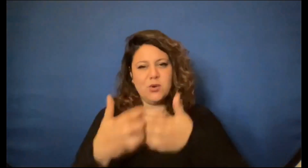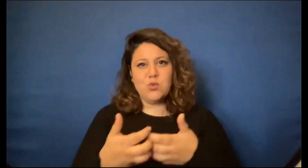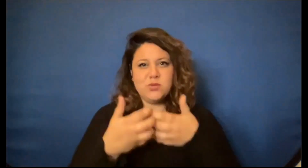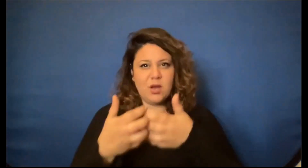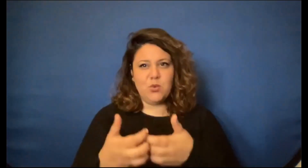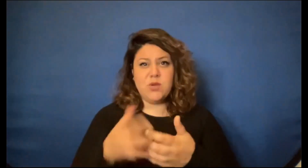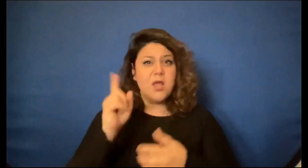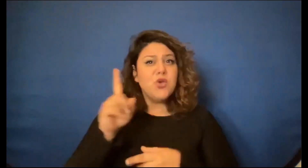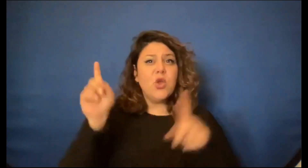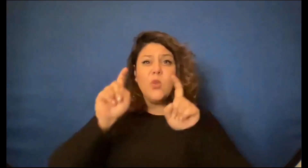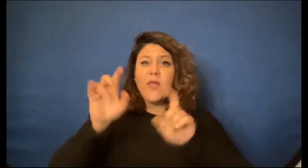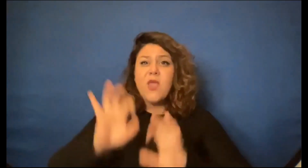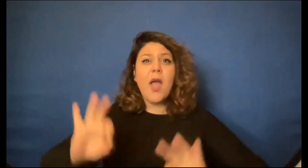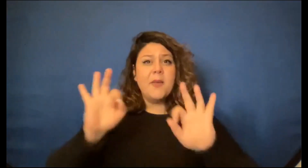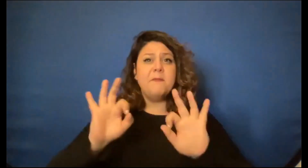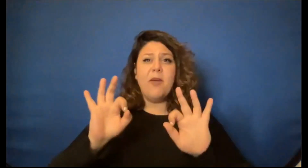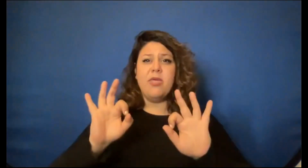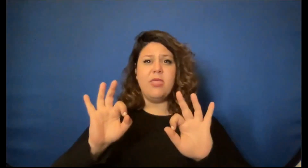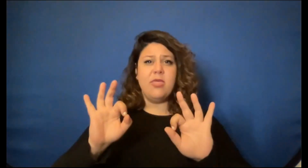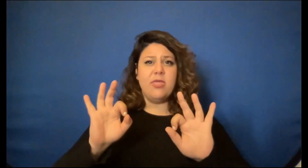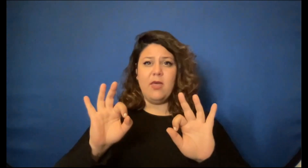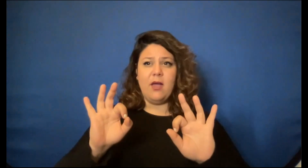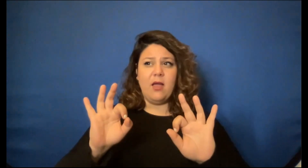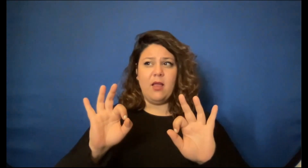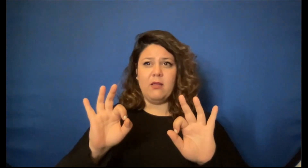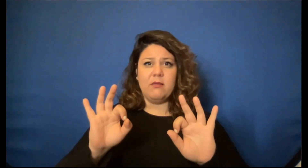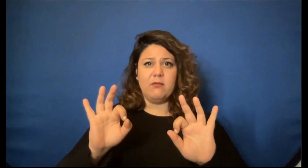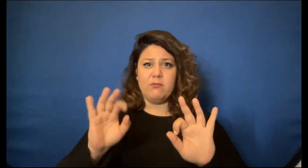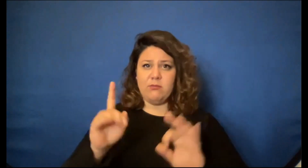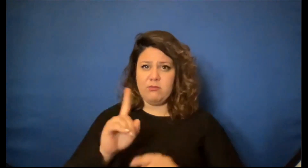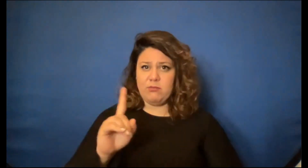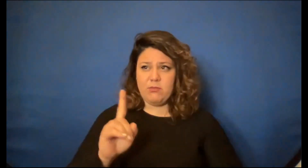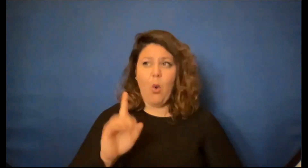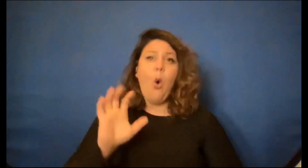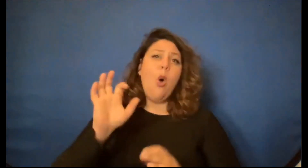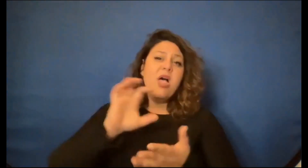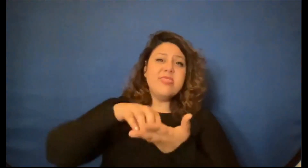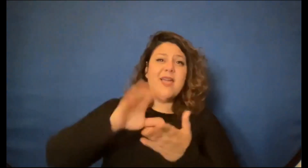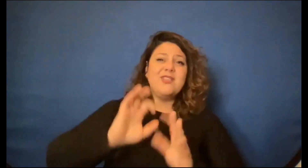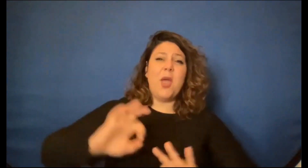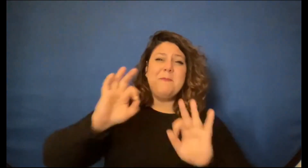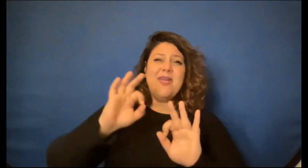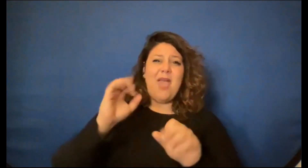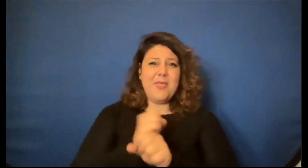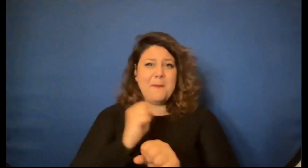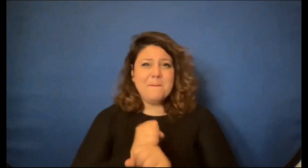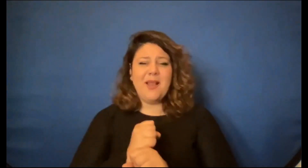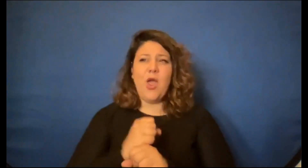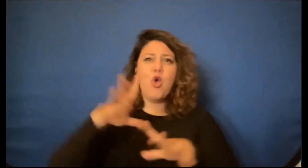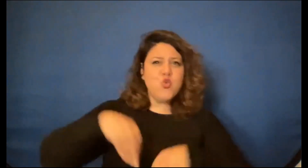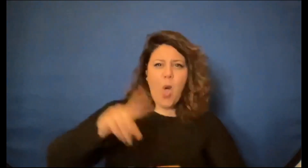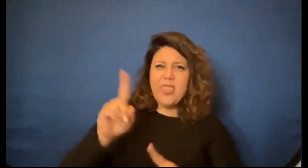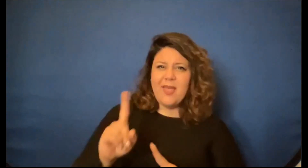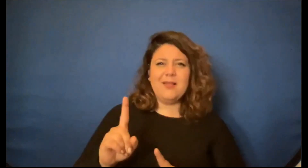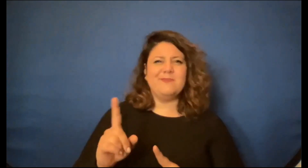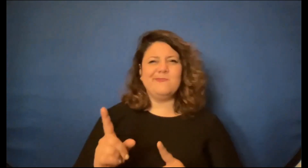educación especial, no se admite determinados centros especiales de empleo, no se admite esto, no se admite lo otro.